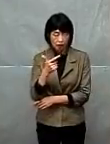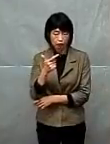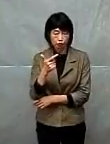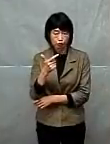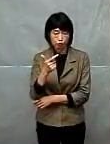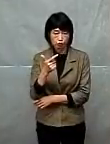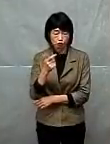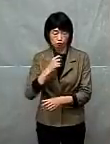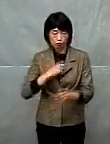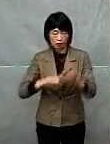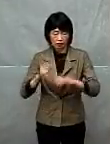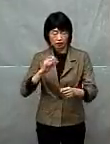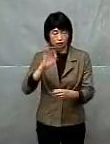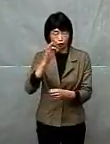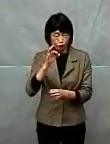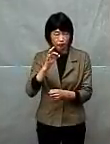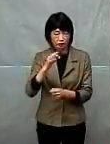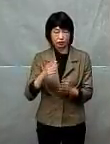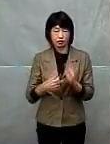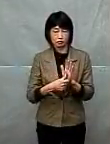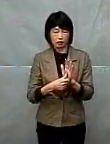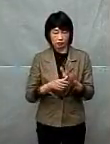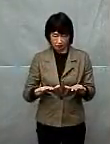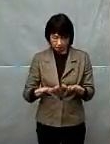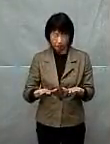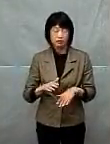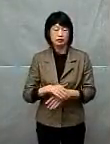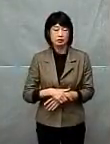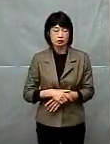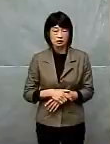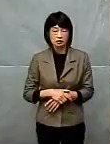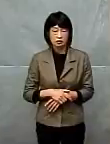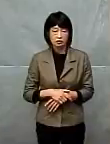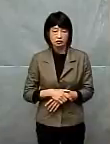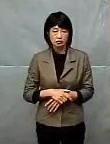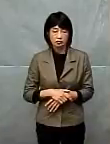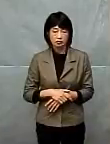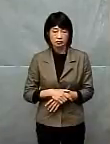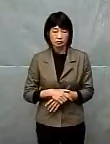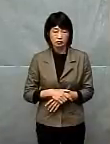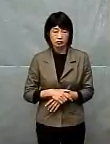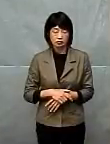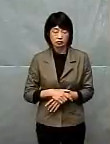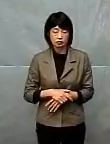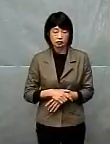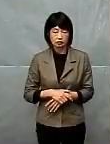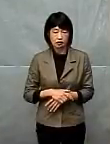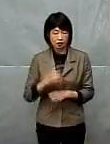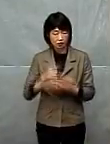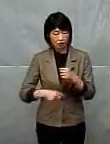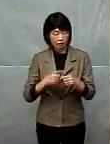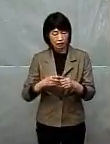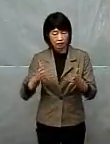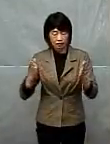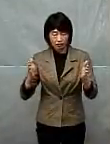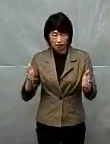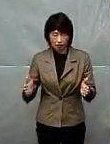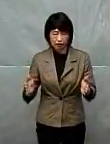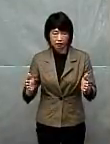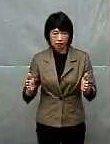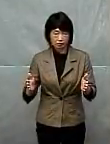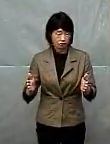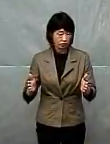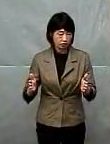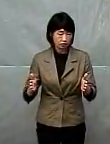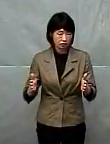動費というふうに名前が変わっているわけでありますけれども、 年間ですね、毎年